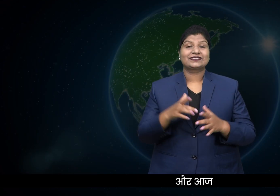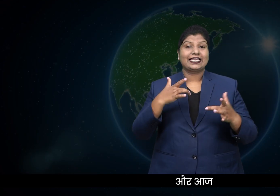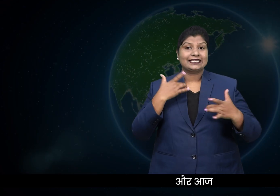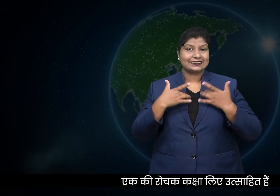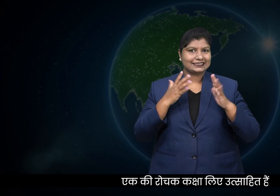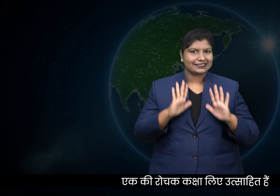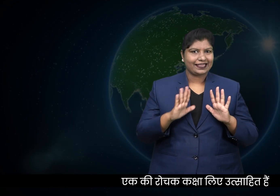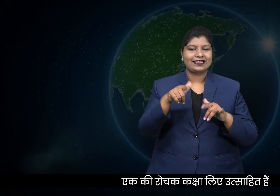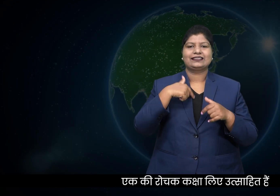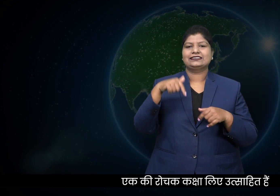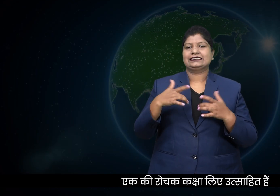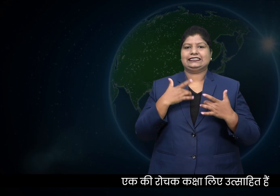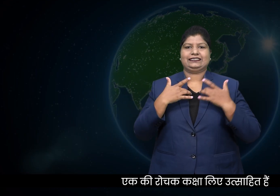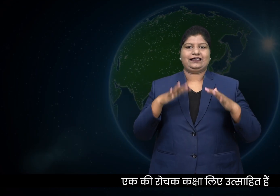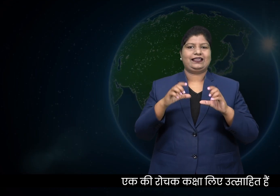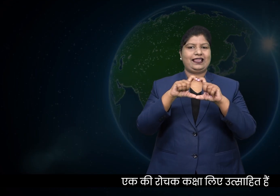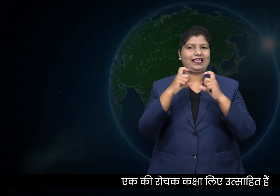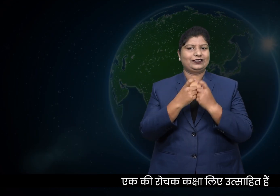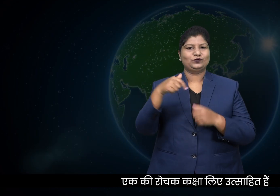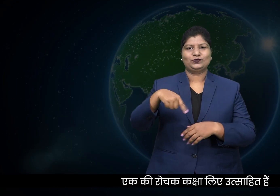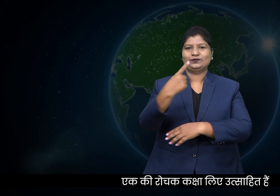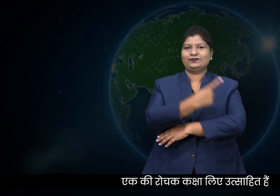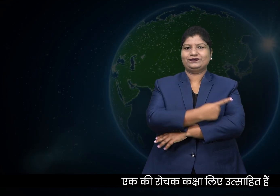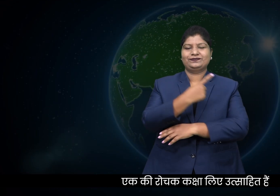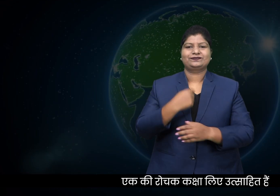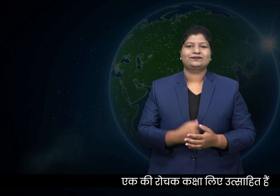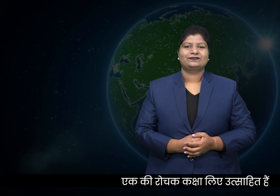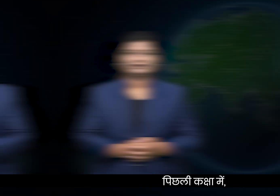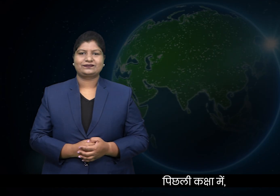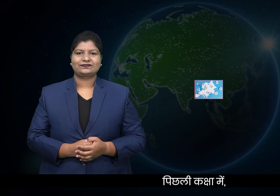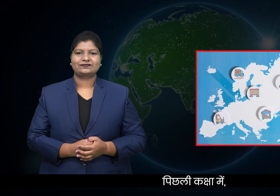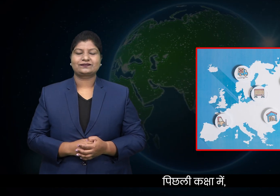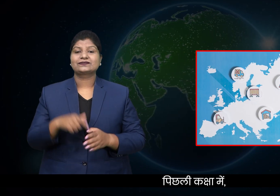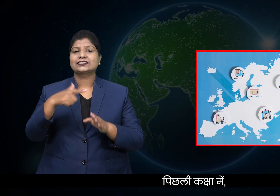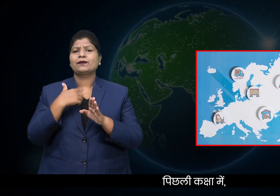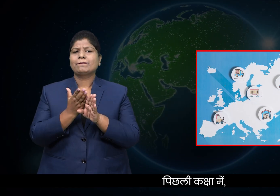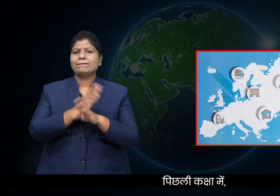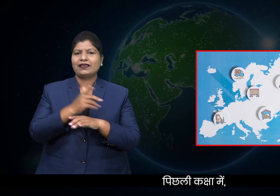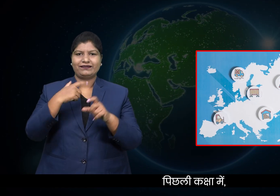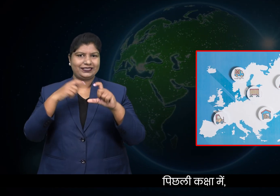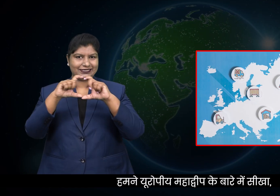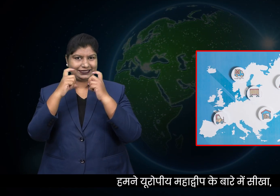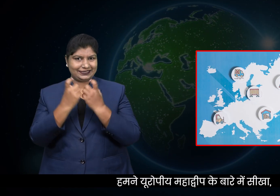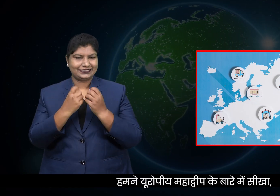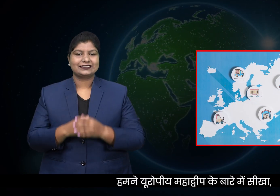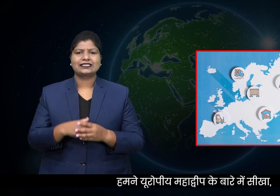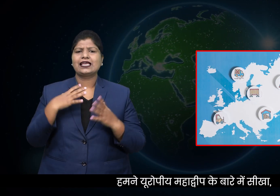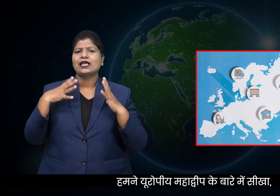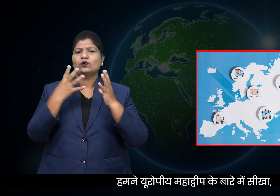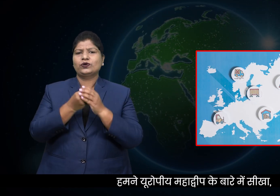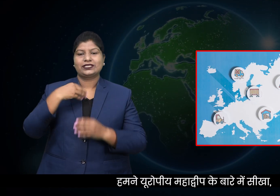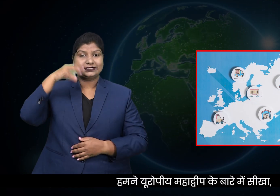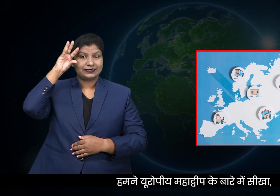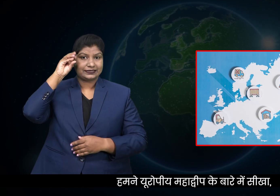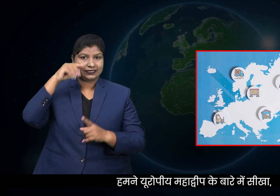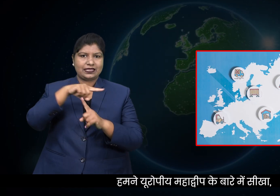और आज एक रोचक कक्षा के लिए उत्साहित हैं। पिछली कक्षा में हमने यूरोपीय